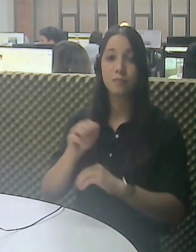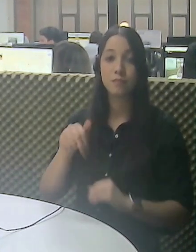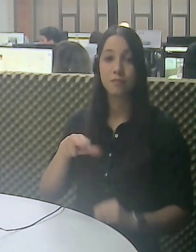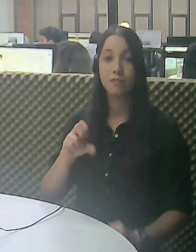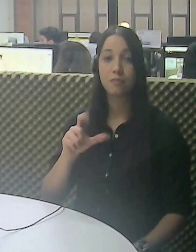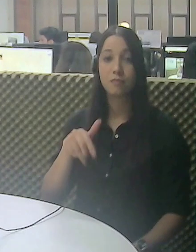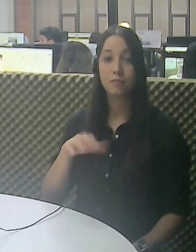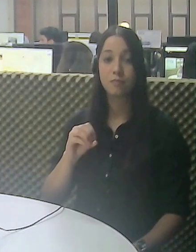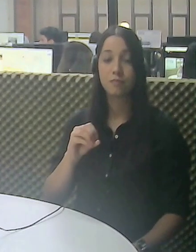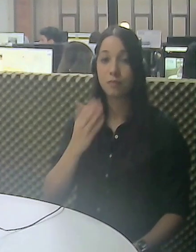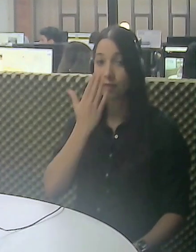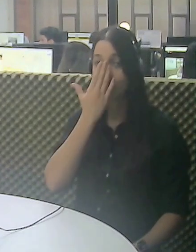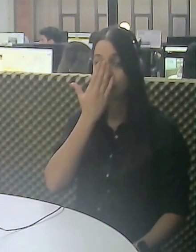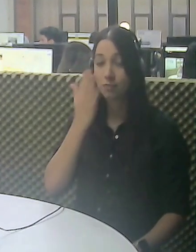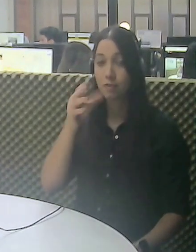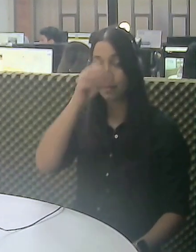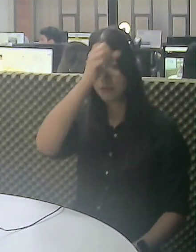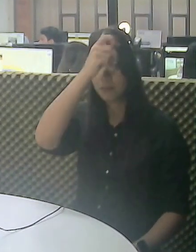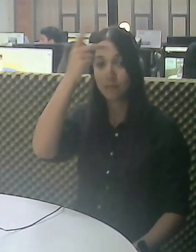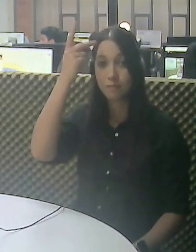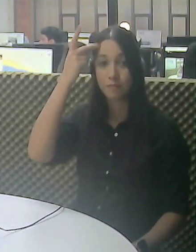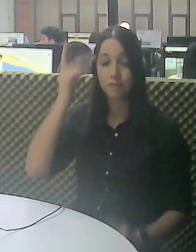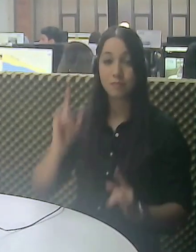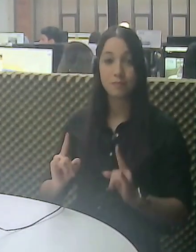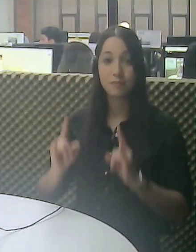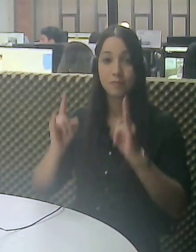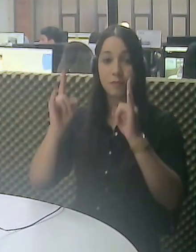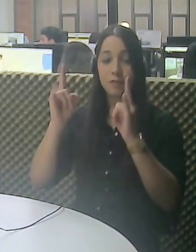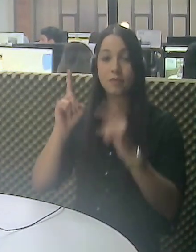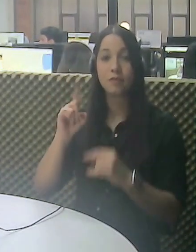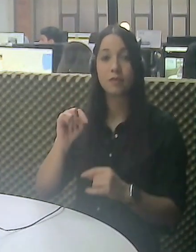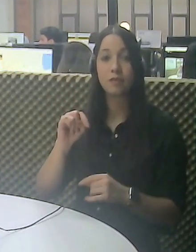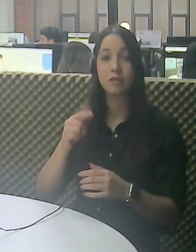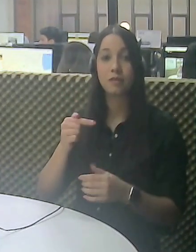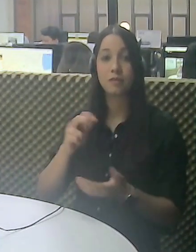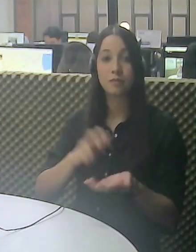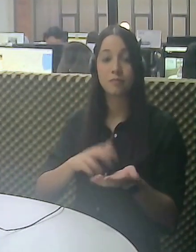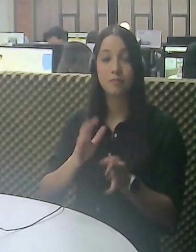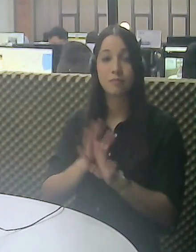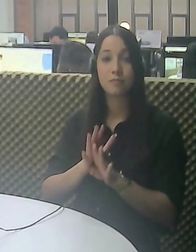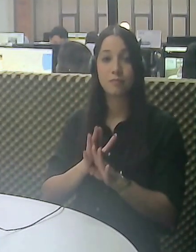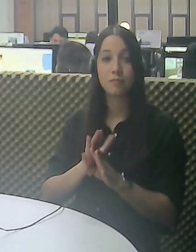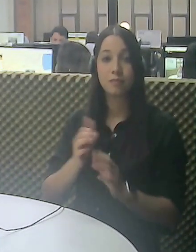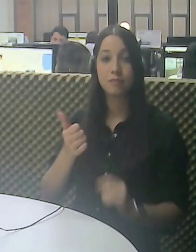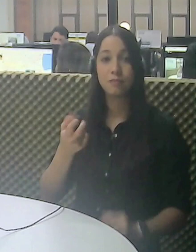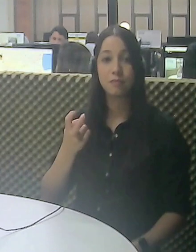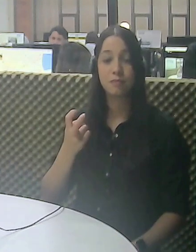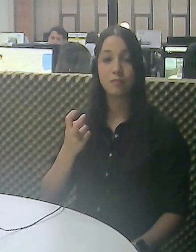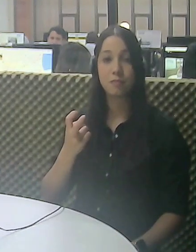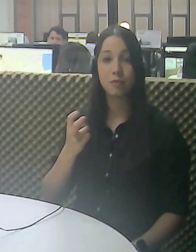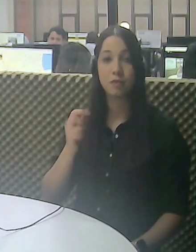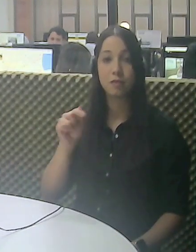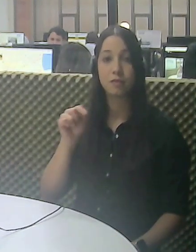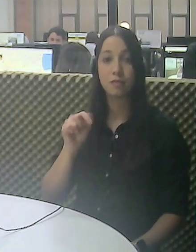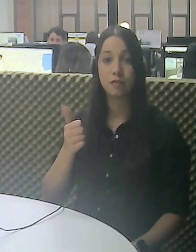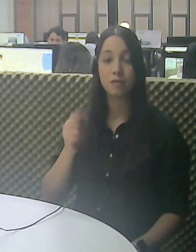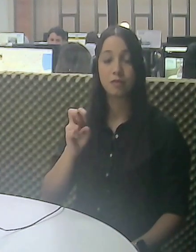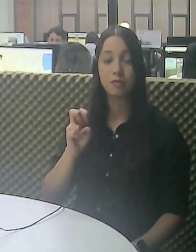em frente ao Centro Administrativo Municipal. A interdição será de 7 da manhã às 15 para 5 da